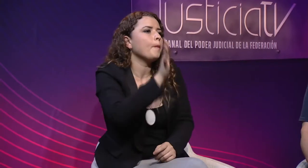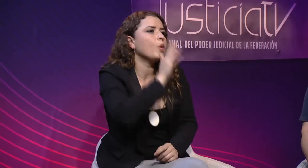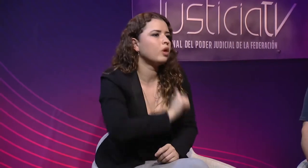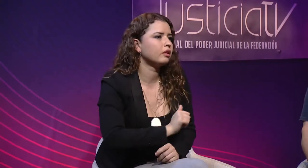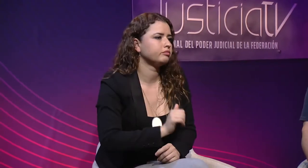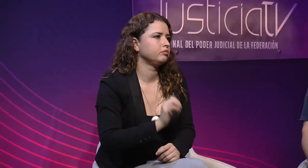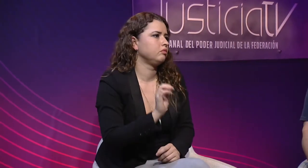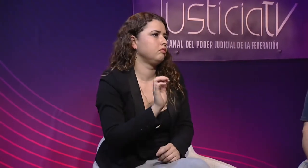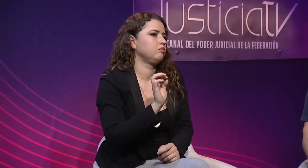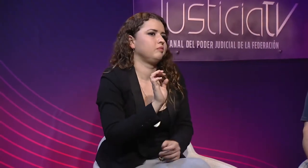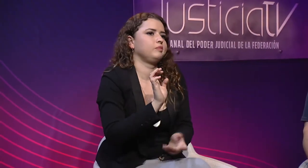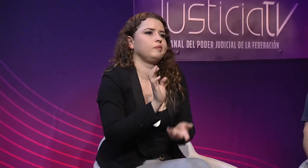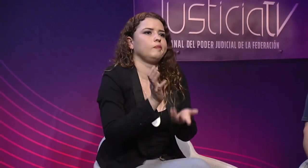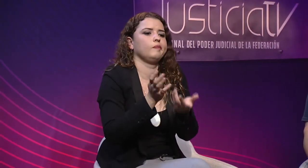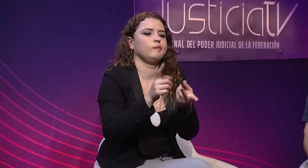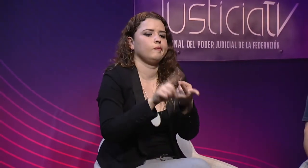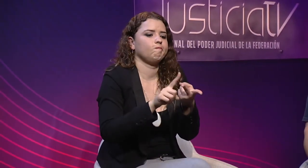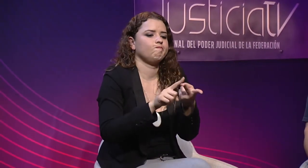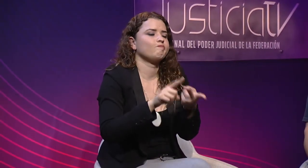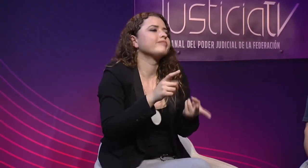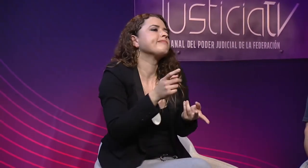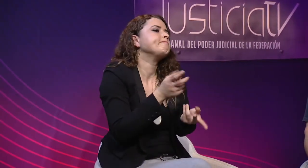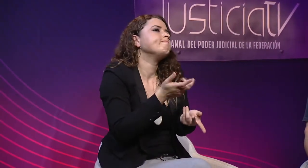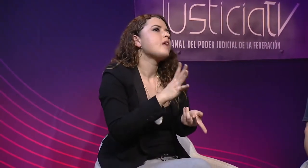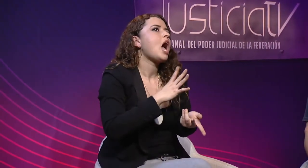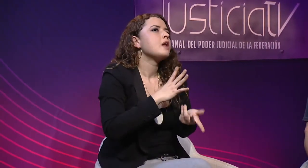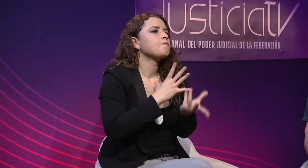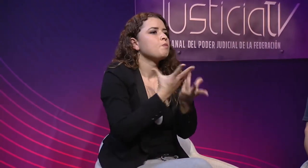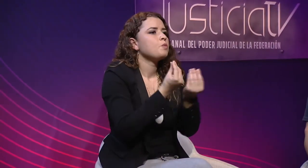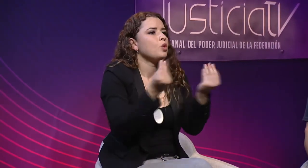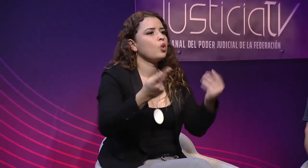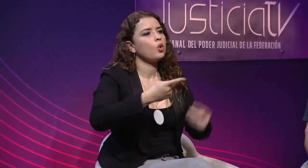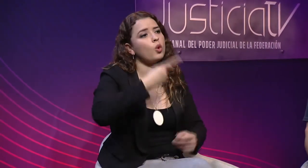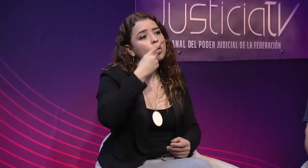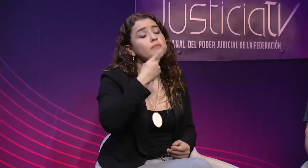claro que son estas dos comunidades conviviendo juntos, ¿no?